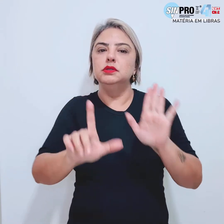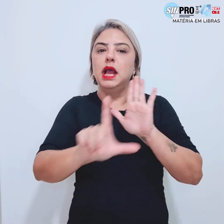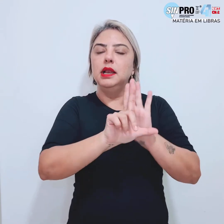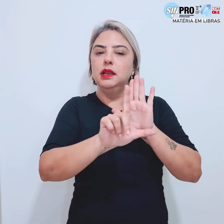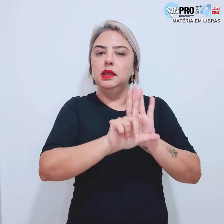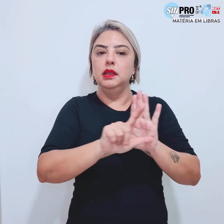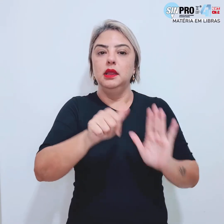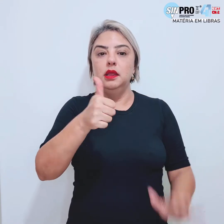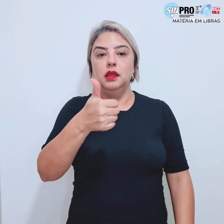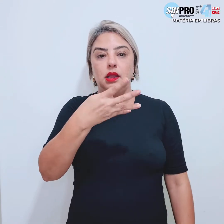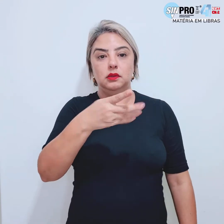autoriza a Lei nº